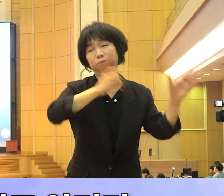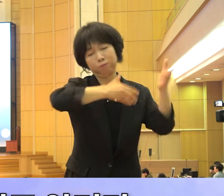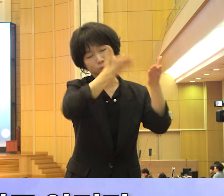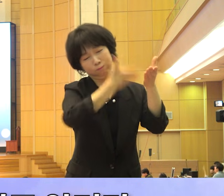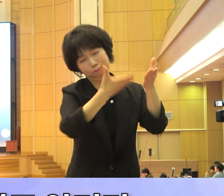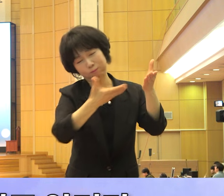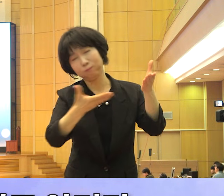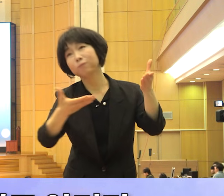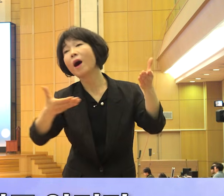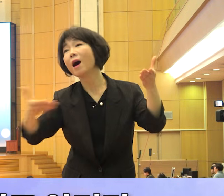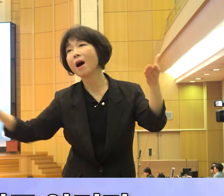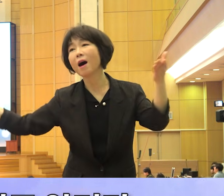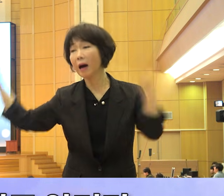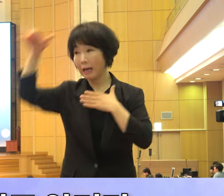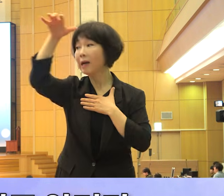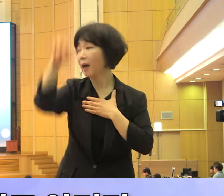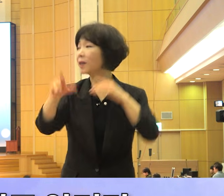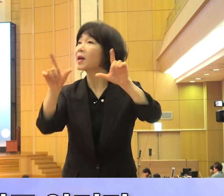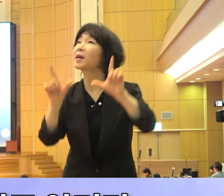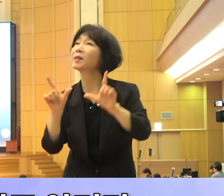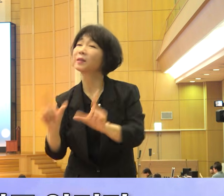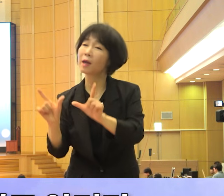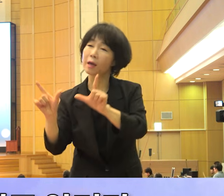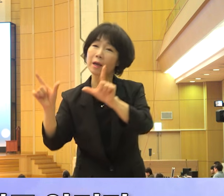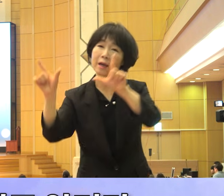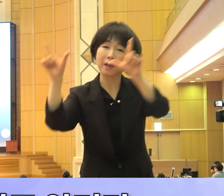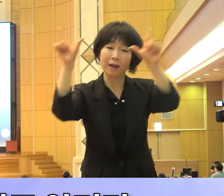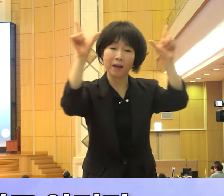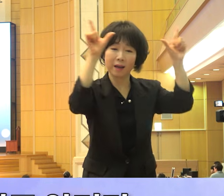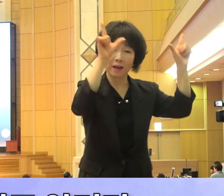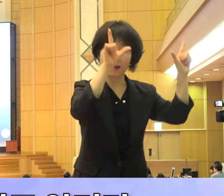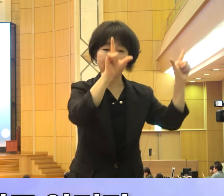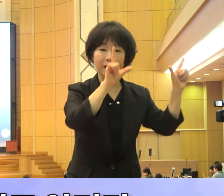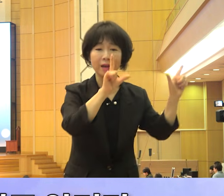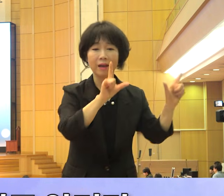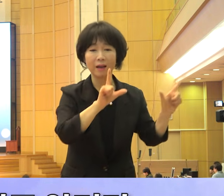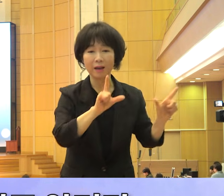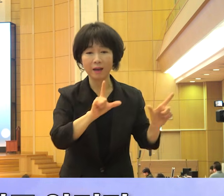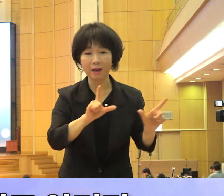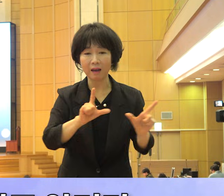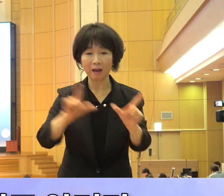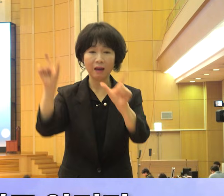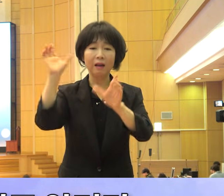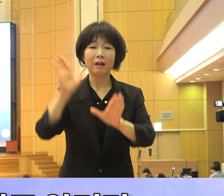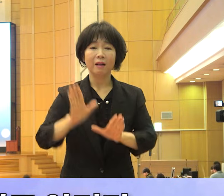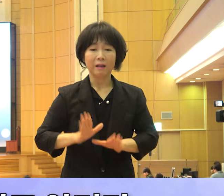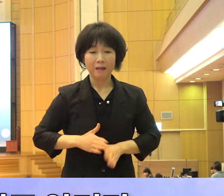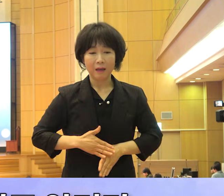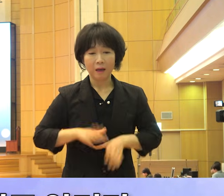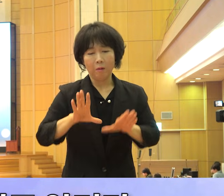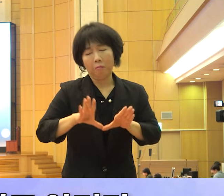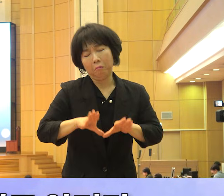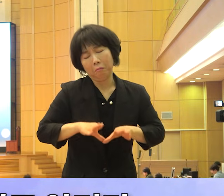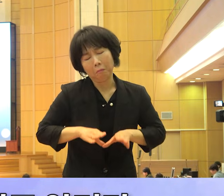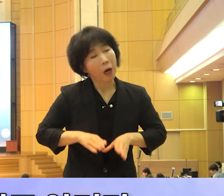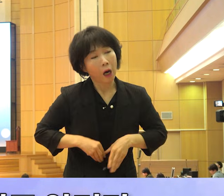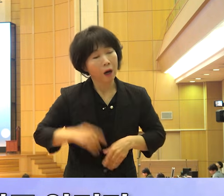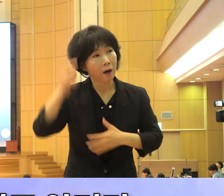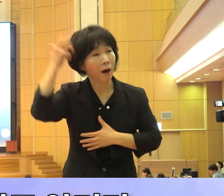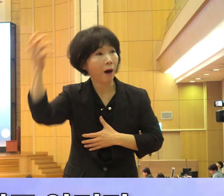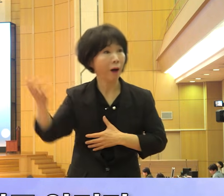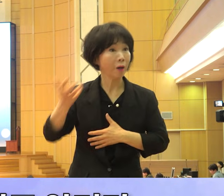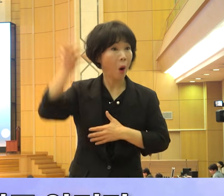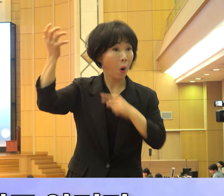생명 시냇가에 살겠네. 내 주린 영혼 내